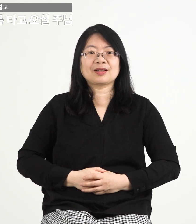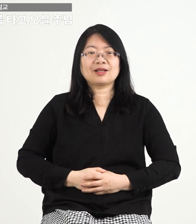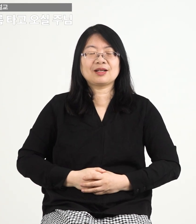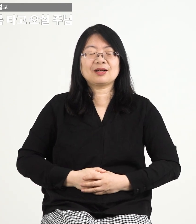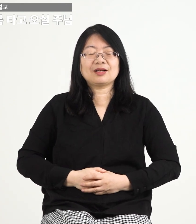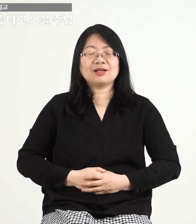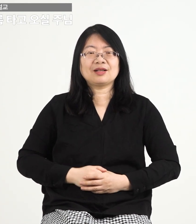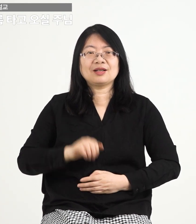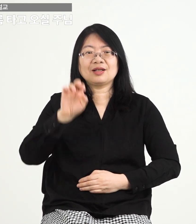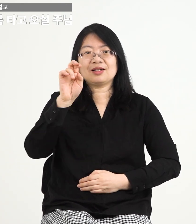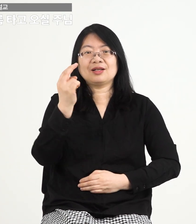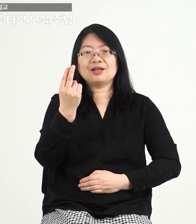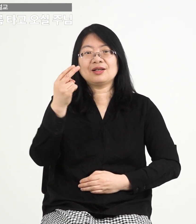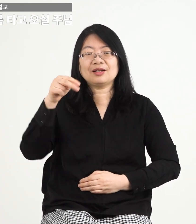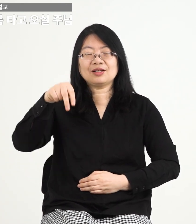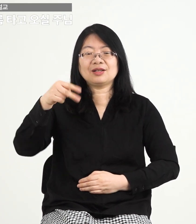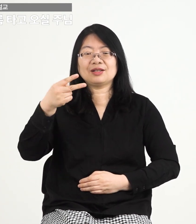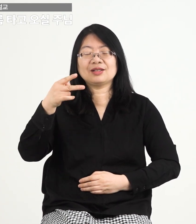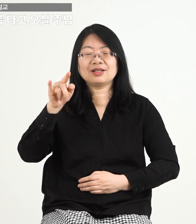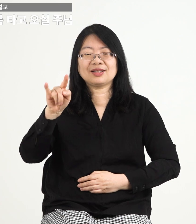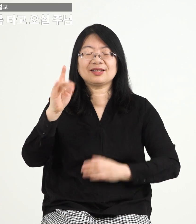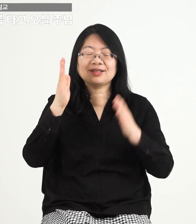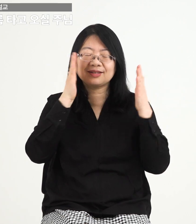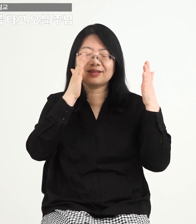표대를 향하여